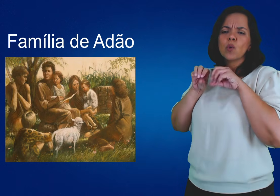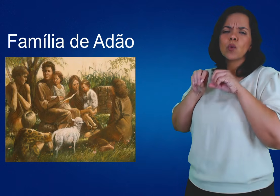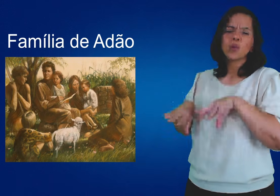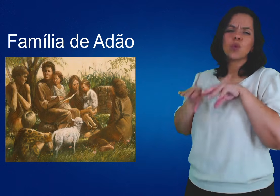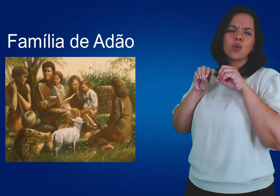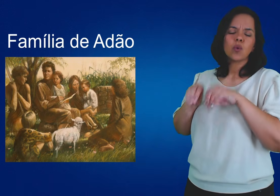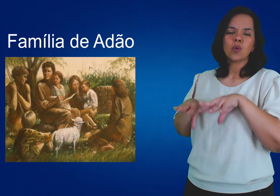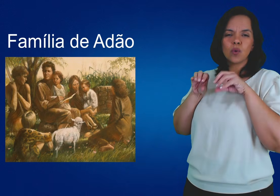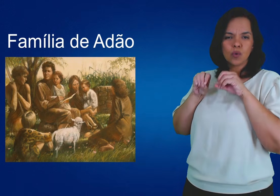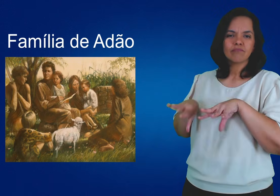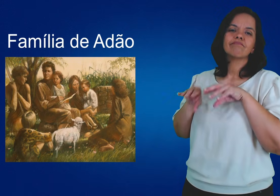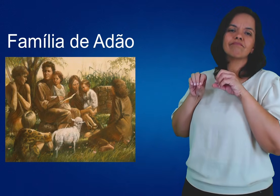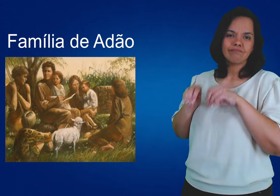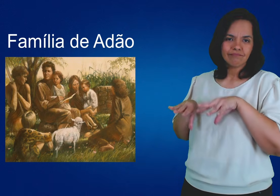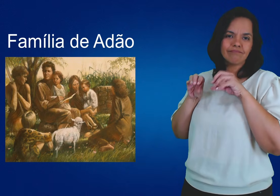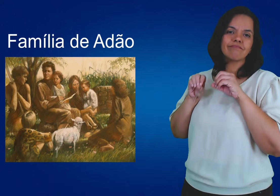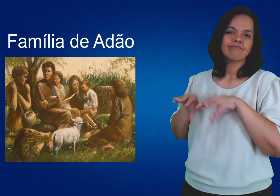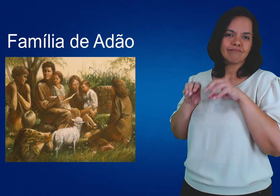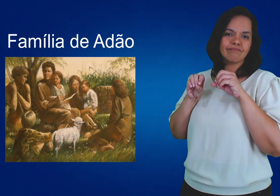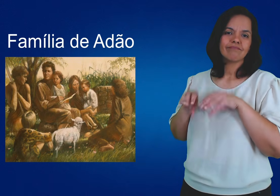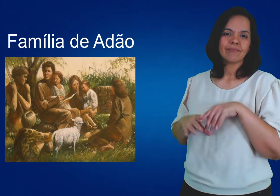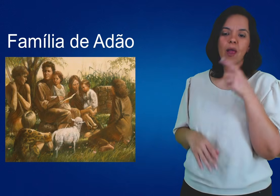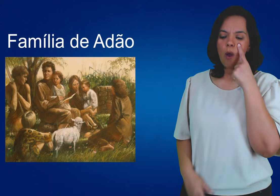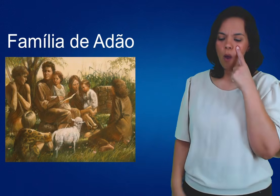mas principalmente ensinar.